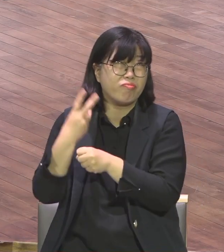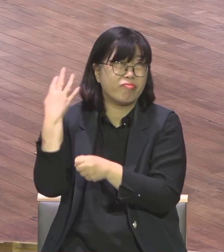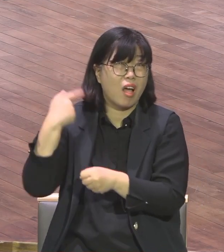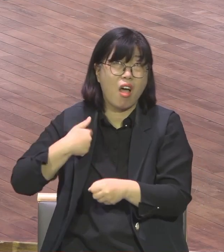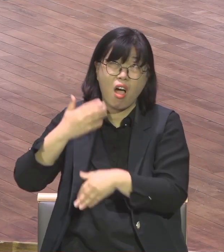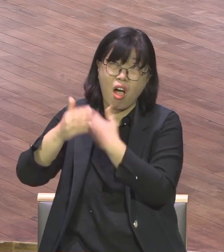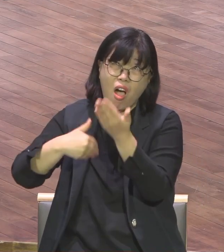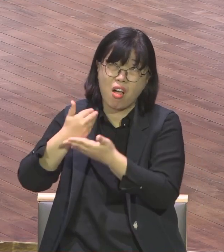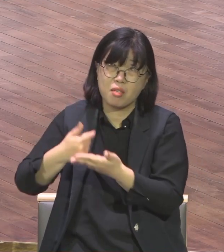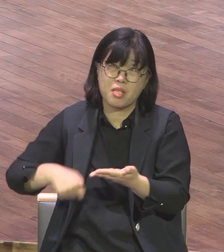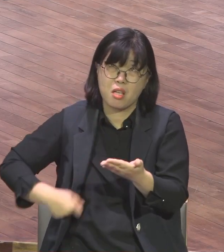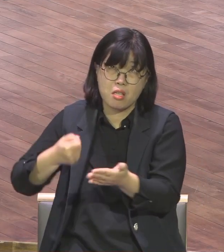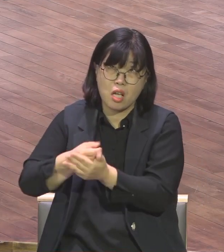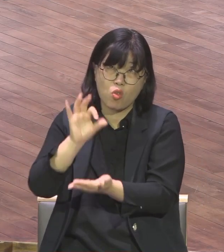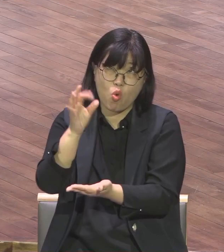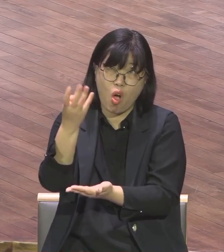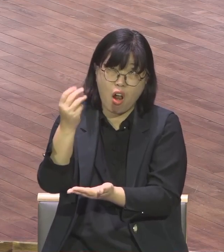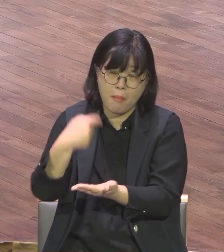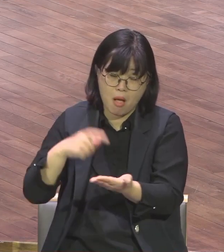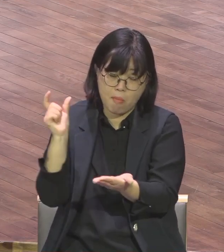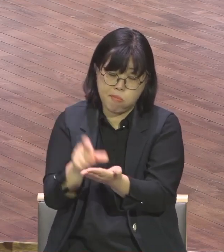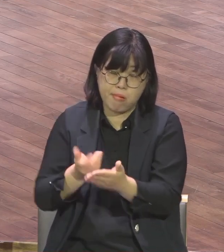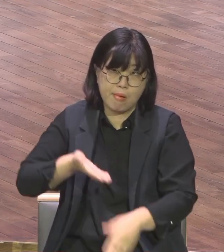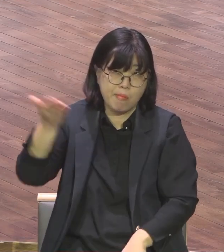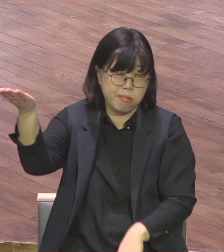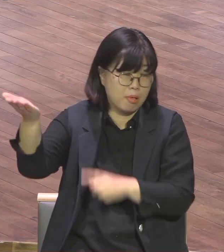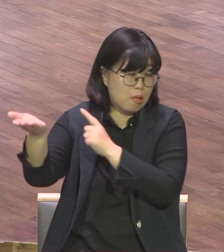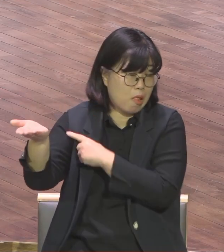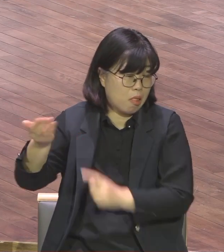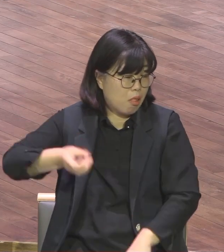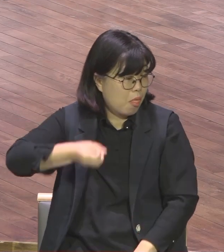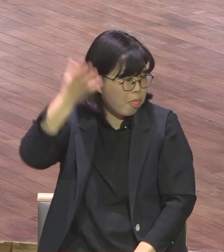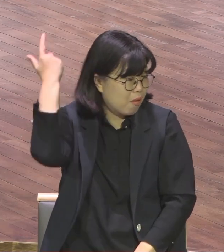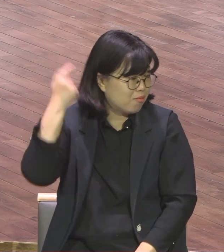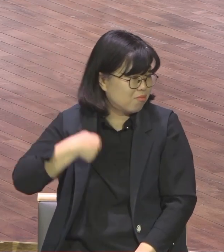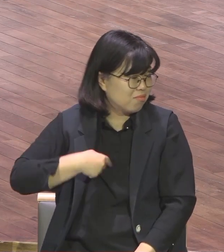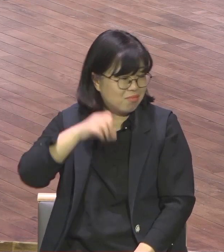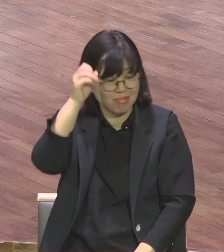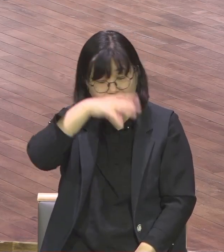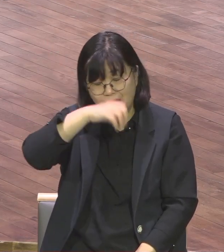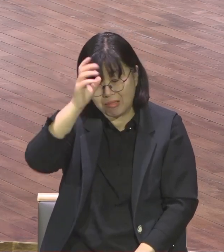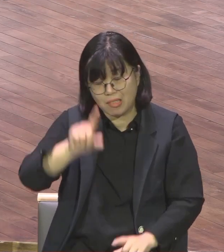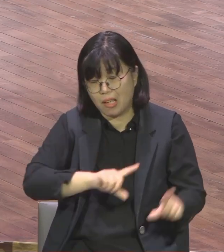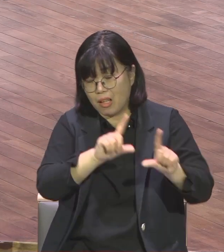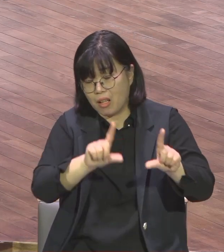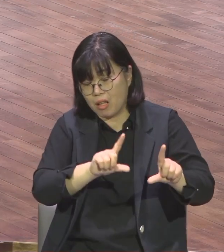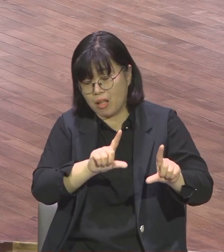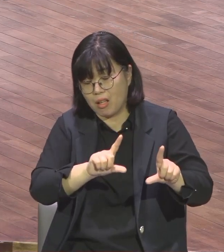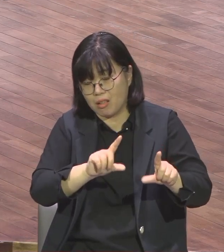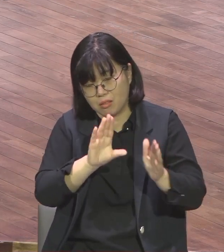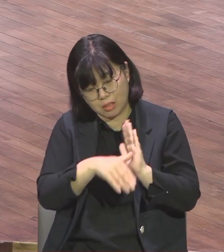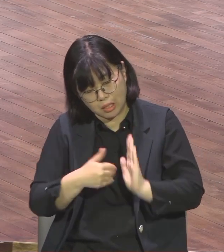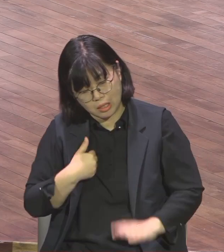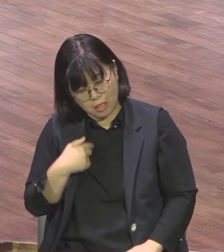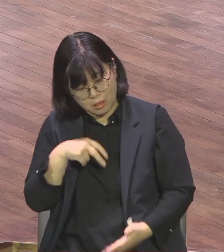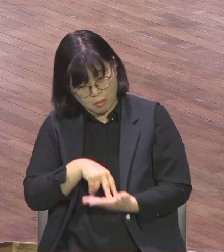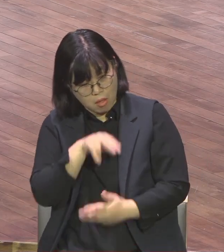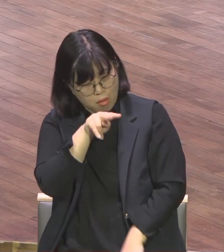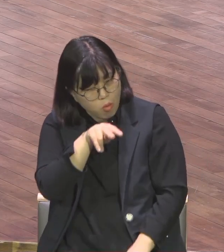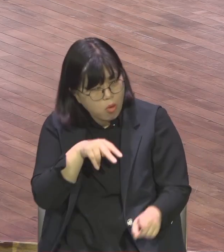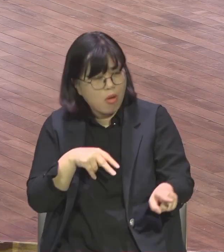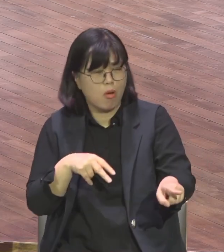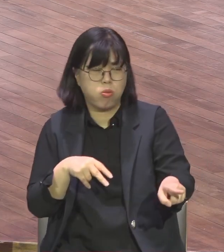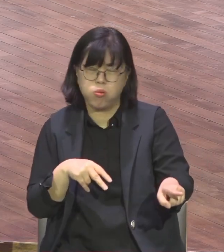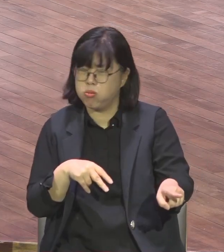간 크다. 하나님 앞에 약속해놓고 약속을 안 지켜. 참, 속된 말로 죽으려고 환장했네.